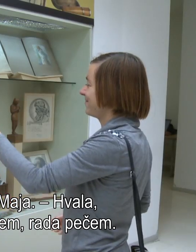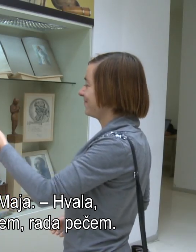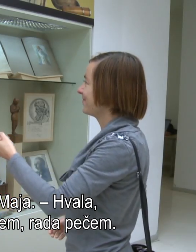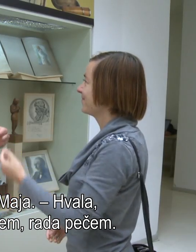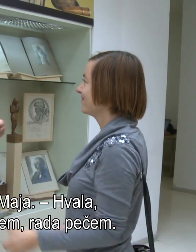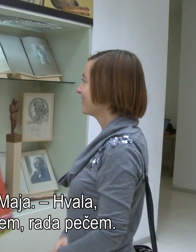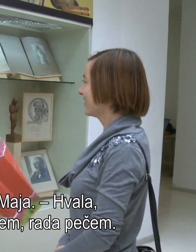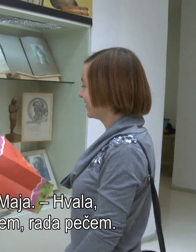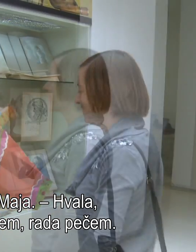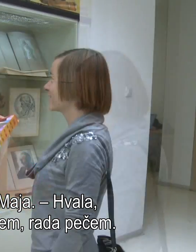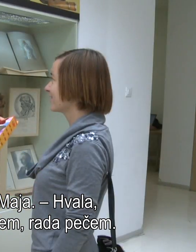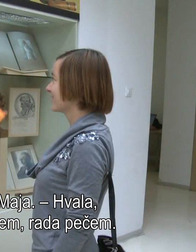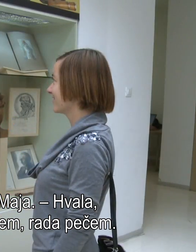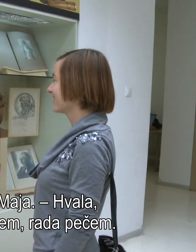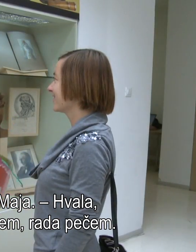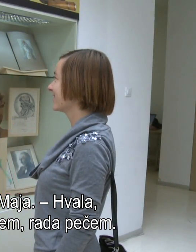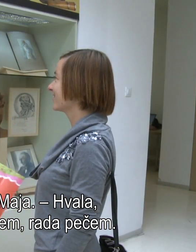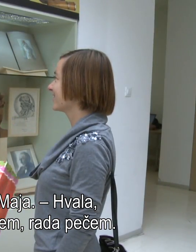Hvala.